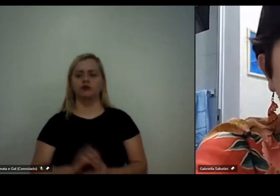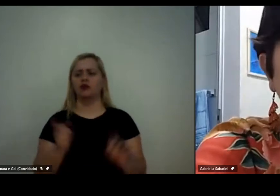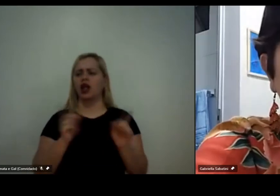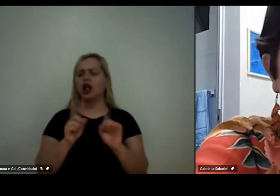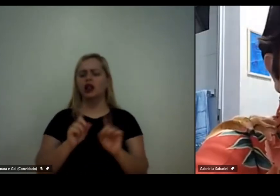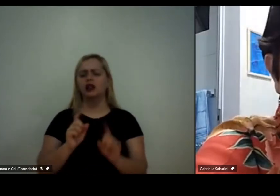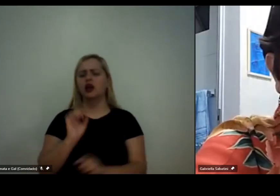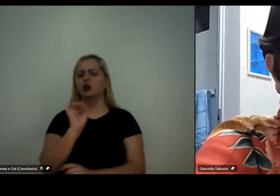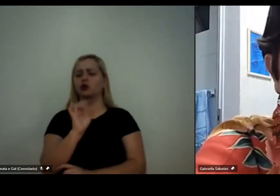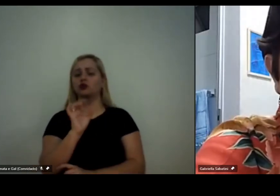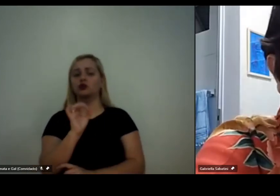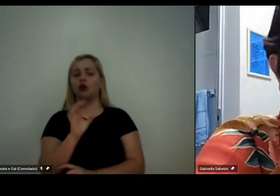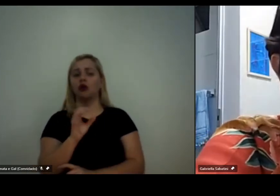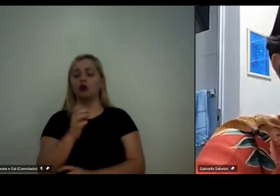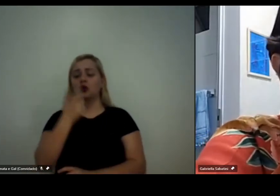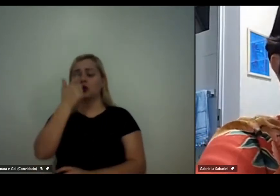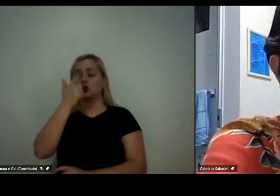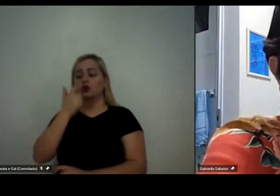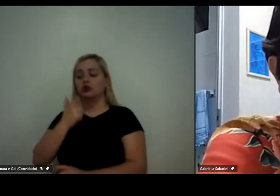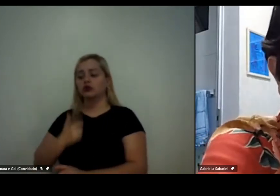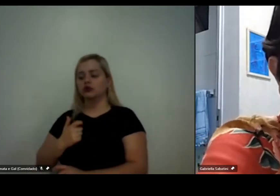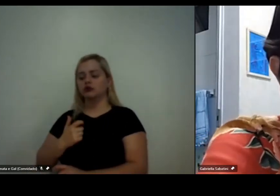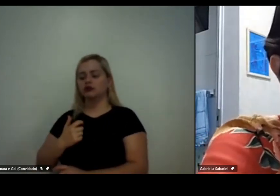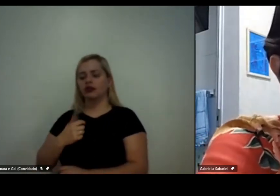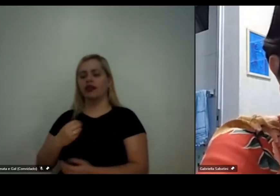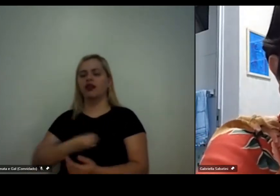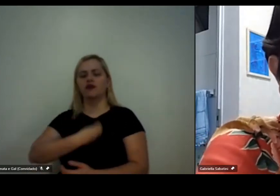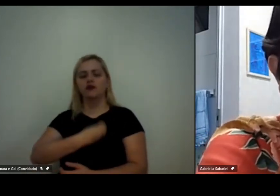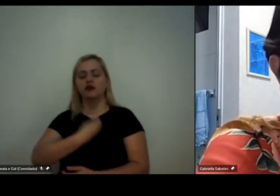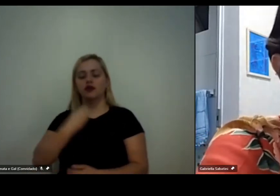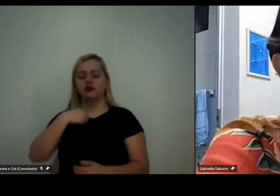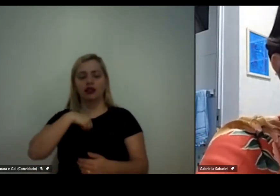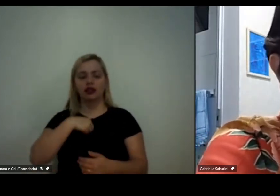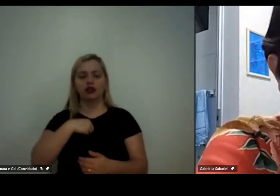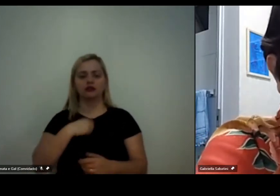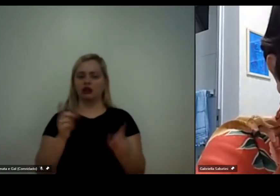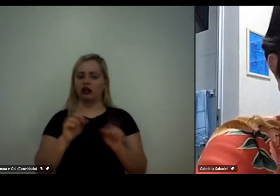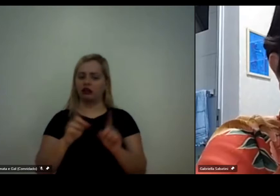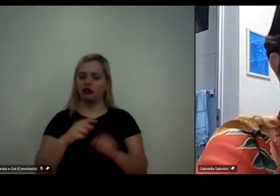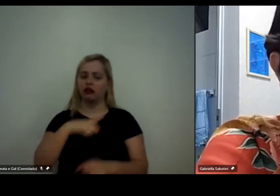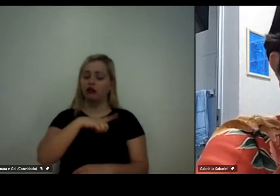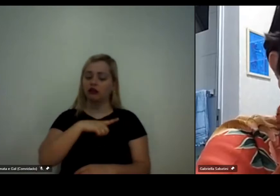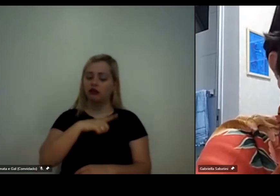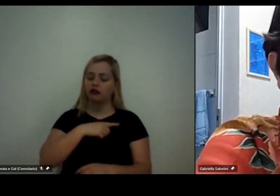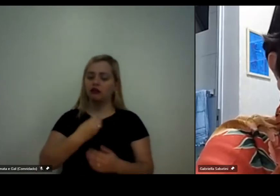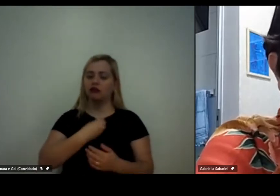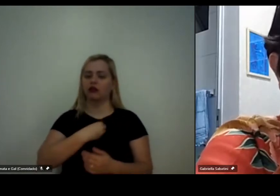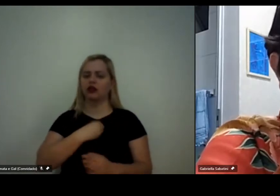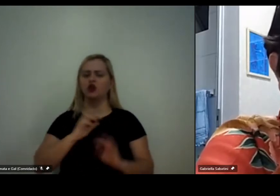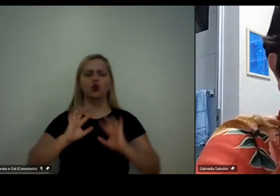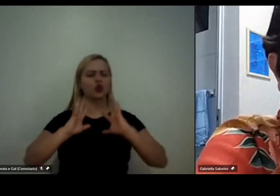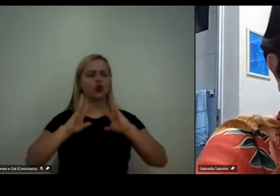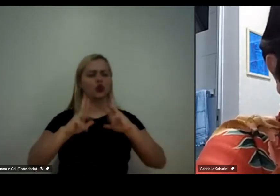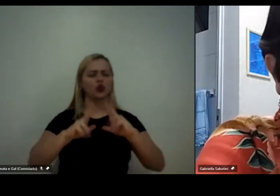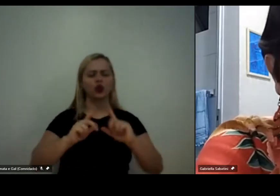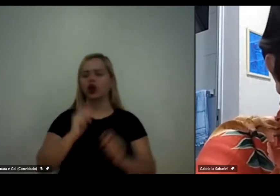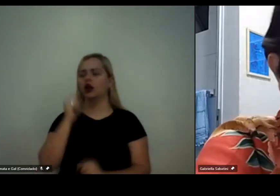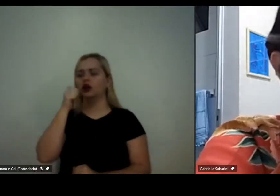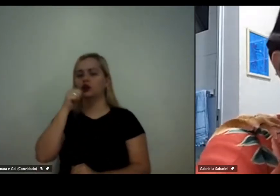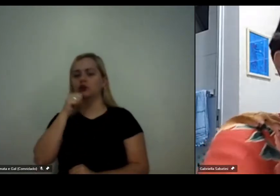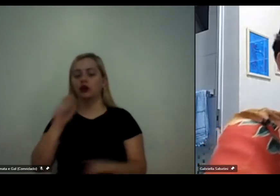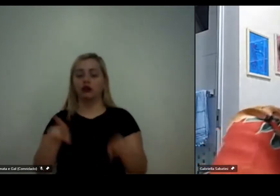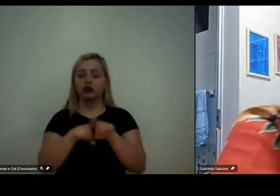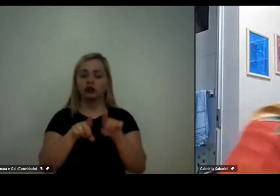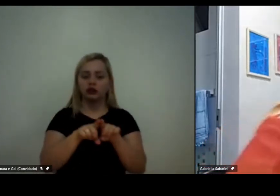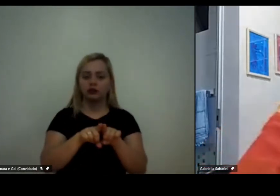eu que é um ser esfuziante quem vive, um nada latente feito de mim e de todas as outras mulheres, um nada